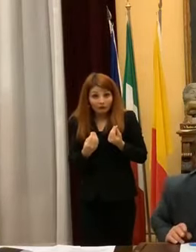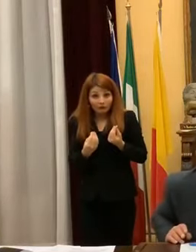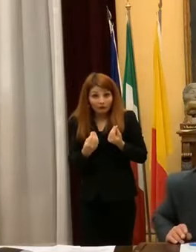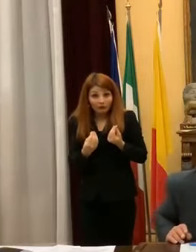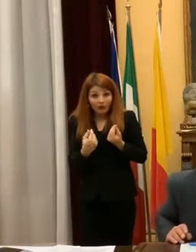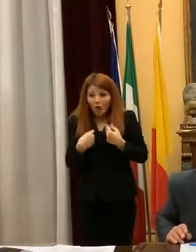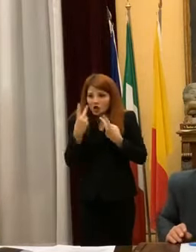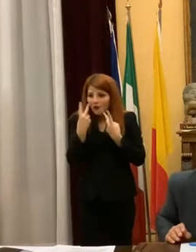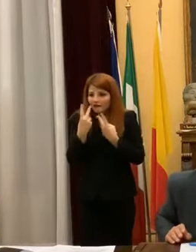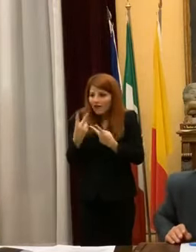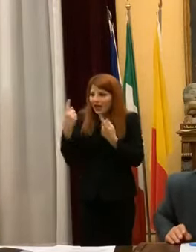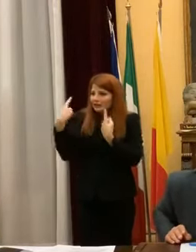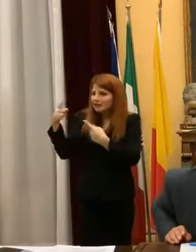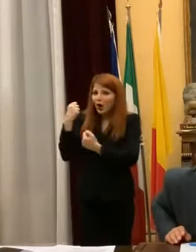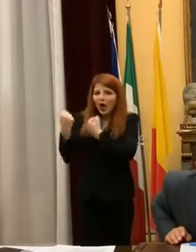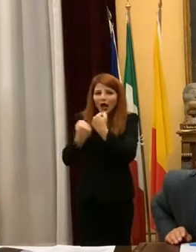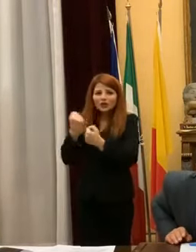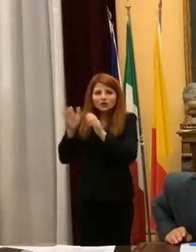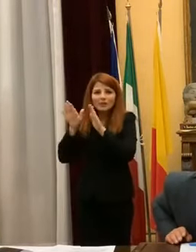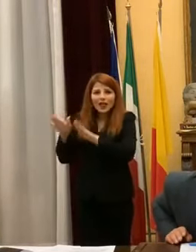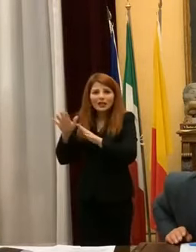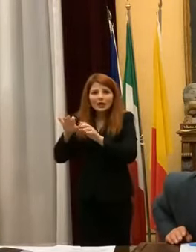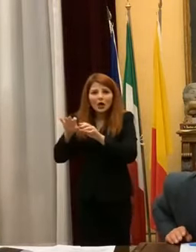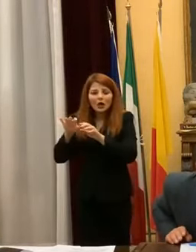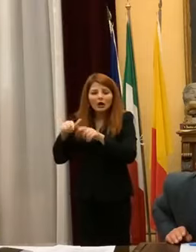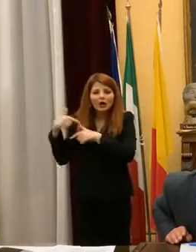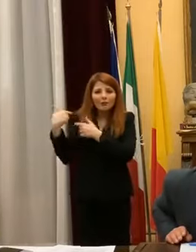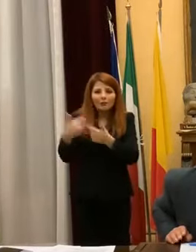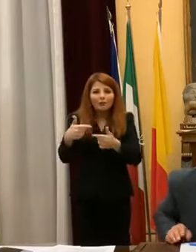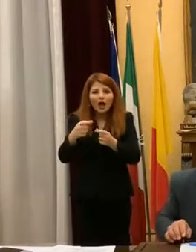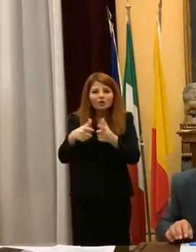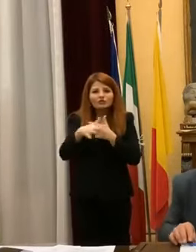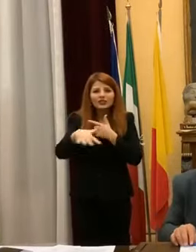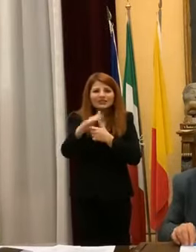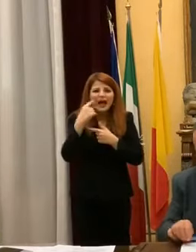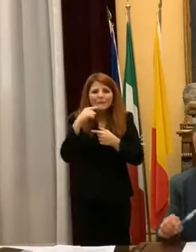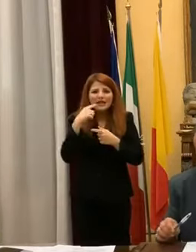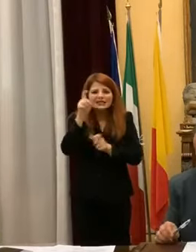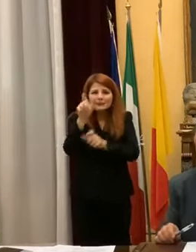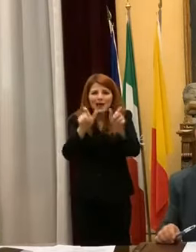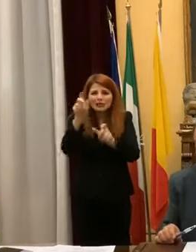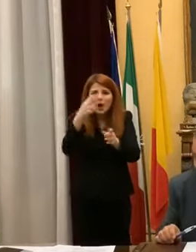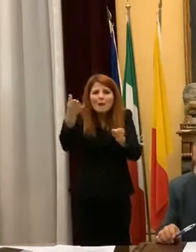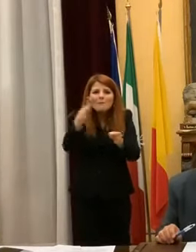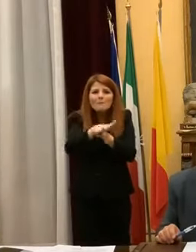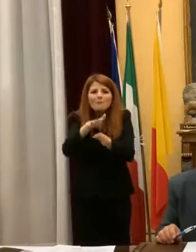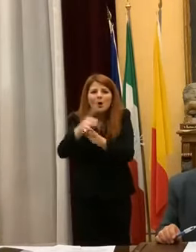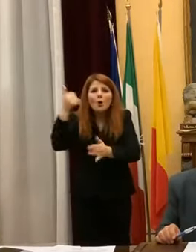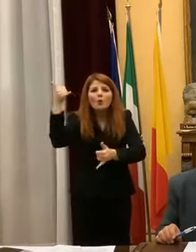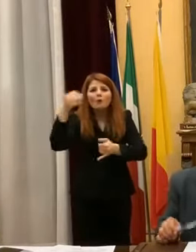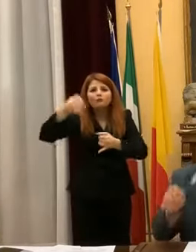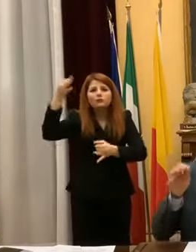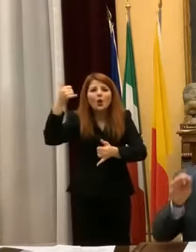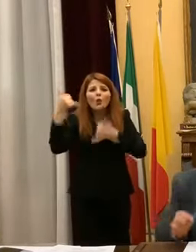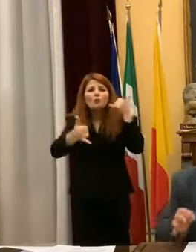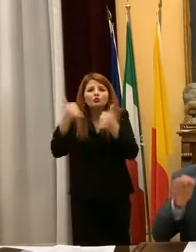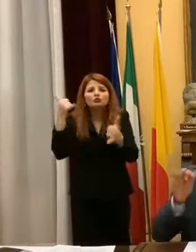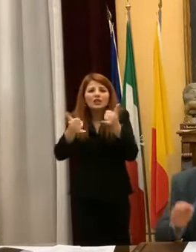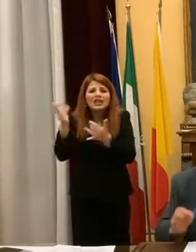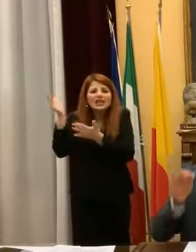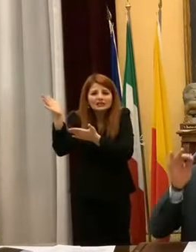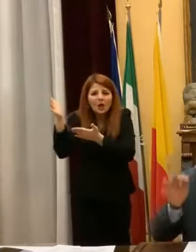la mia comunità, e non devo impazzire? No, e no, e meno male